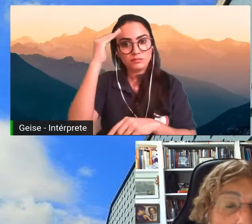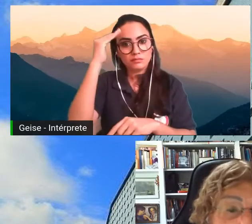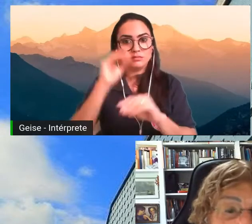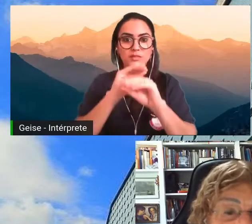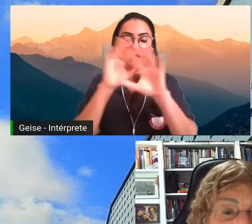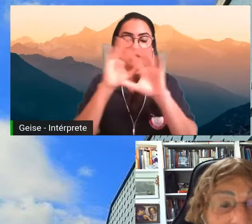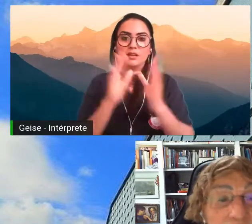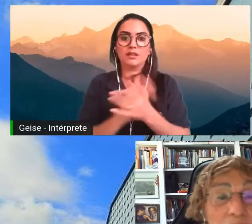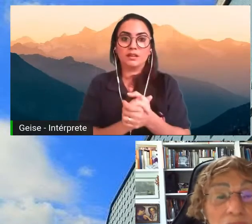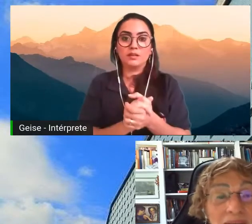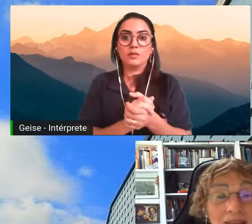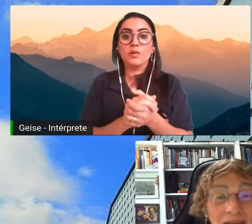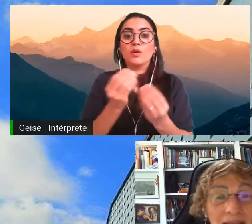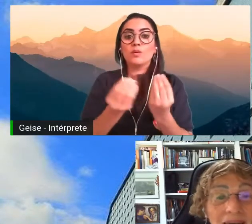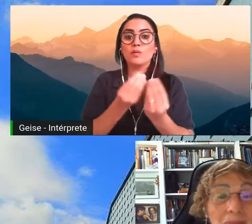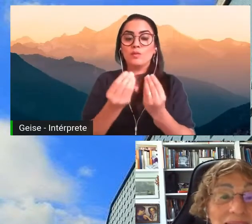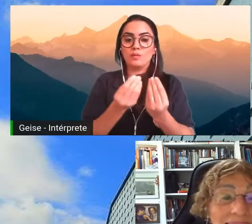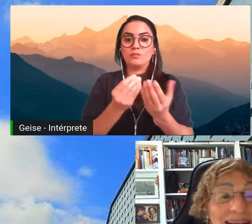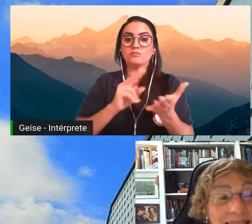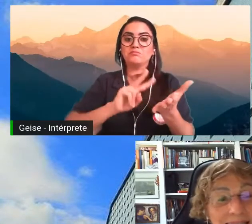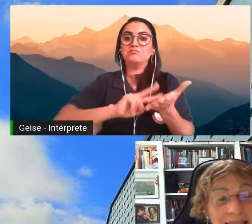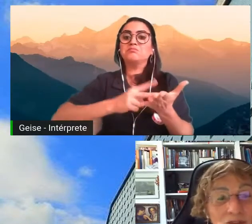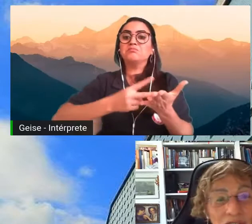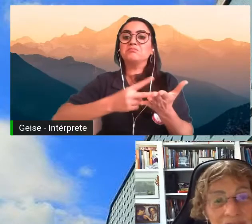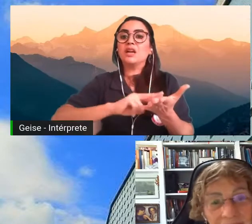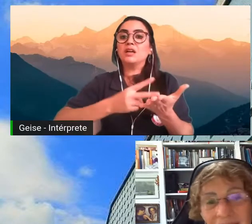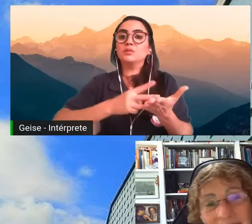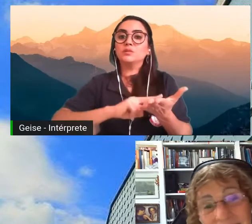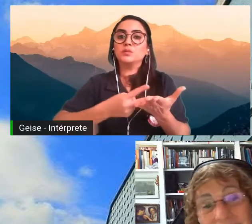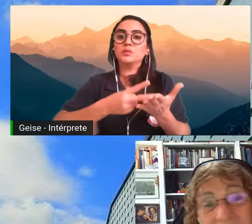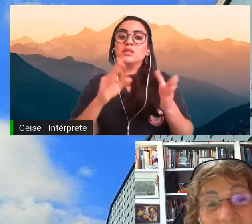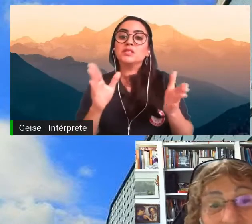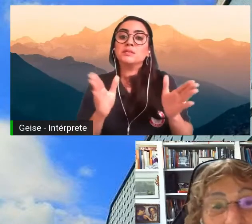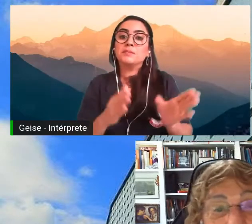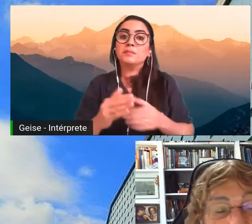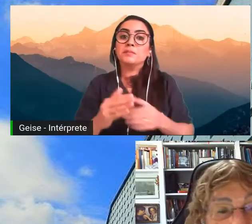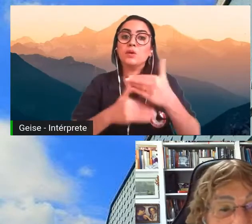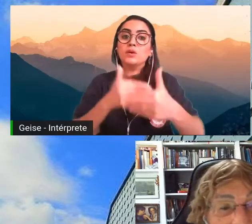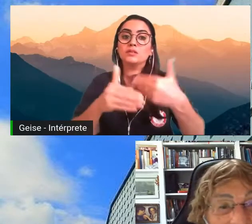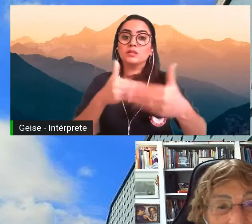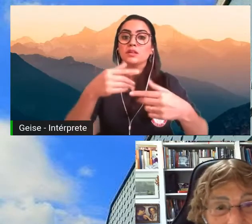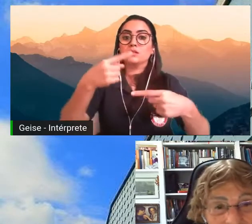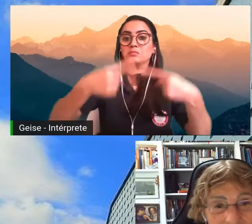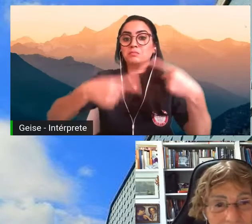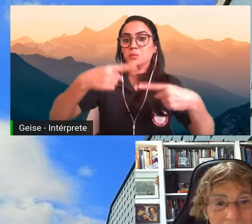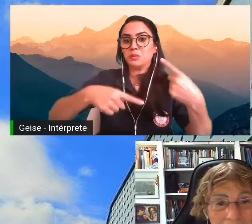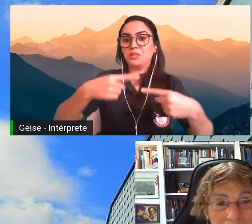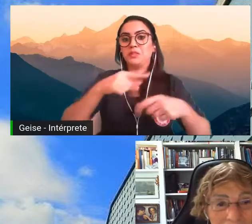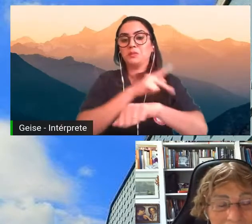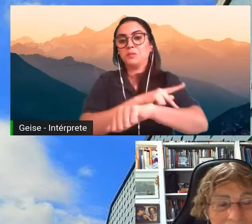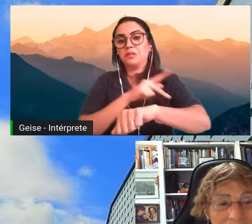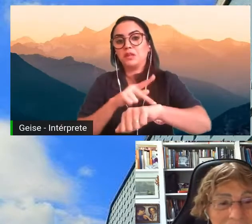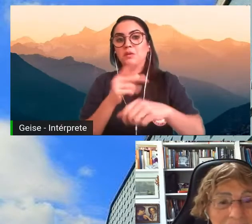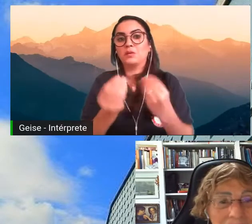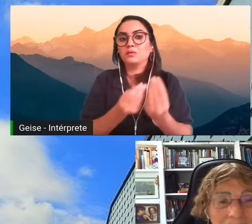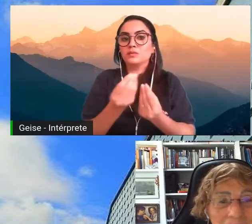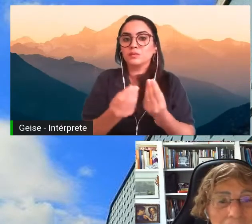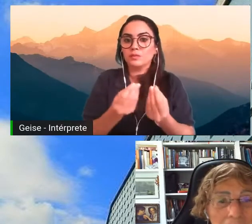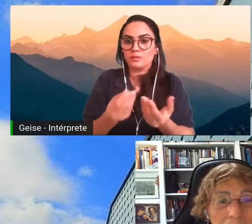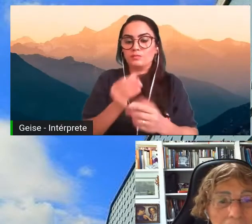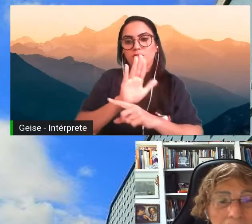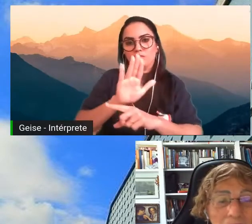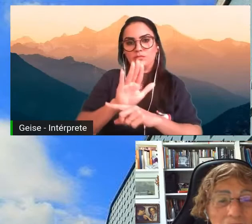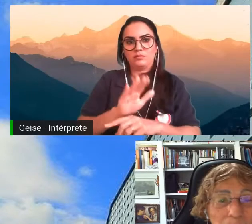político-pedagógico para este momento, para essas circunstâncias? Seria esses os comentários que eu teria a fazer. Uhum. Professora